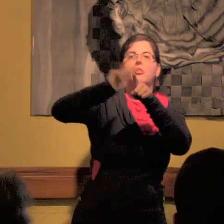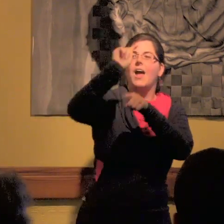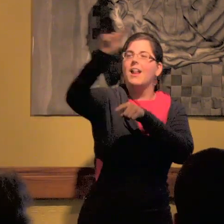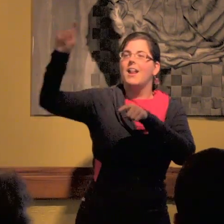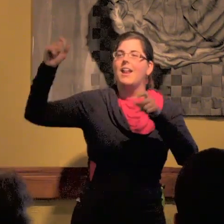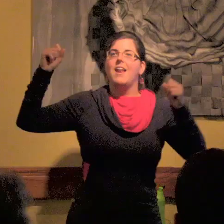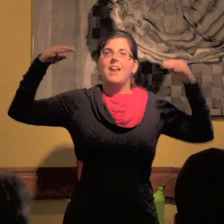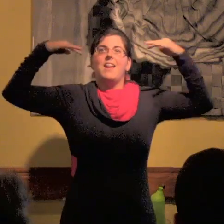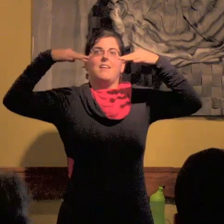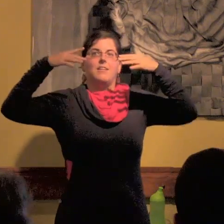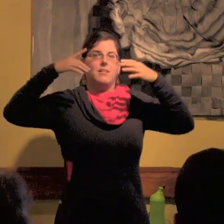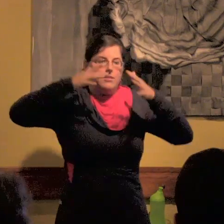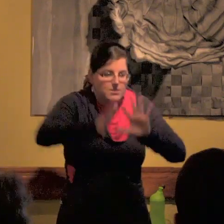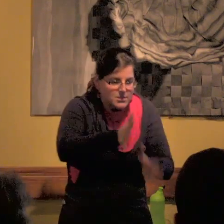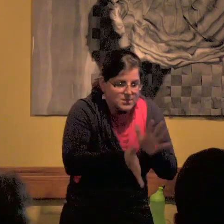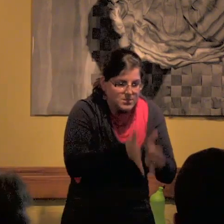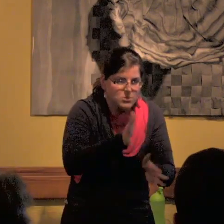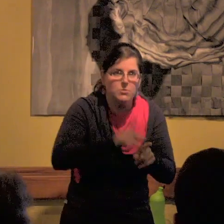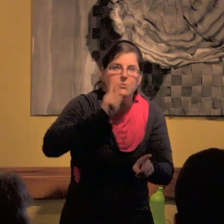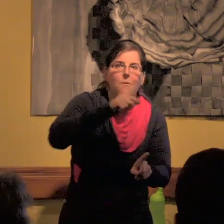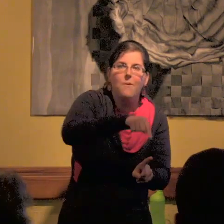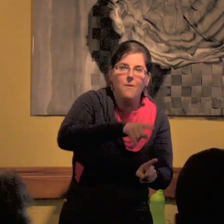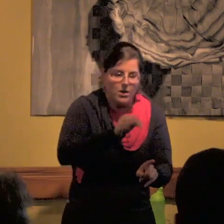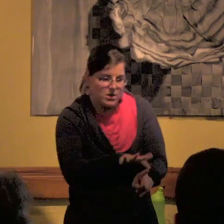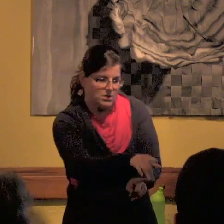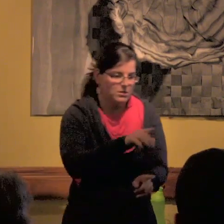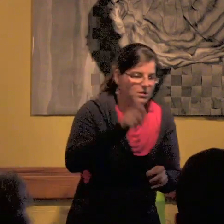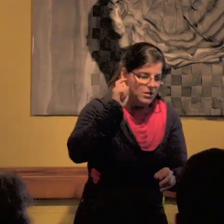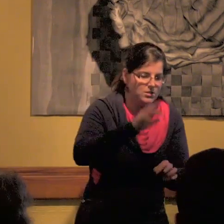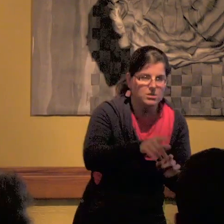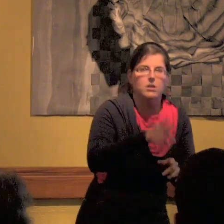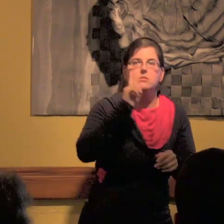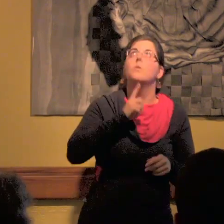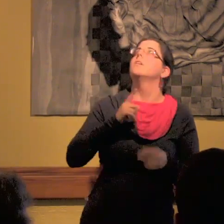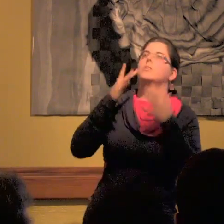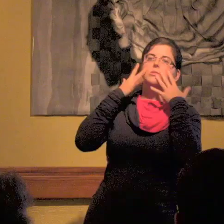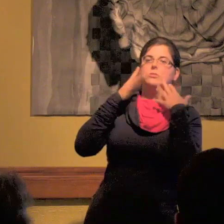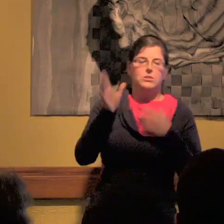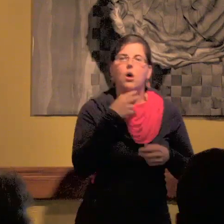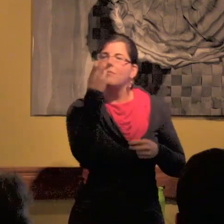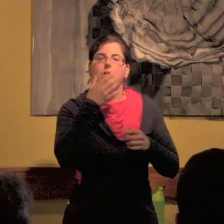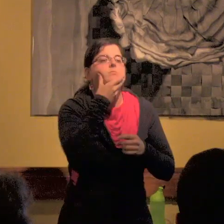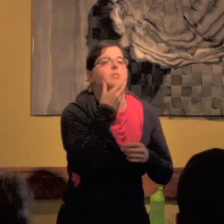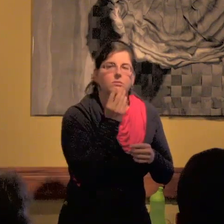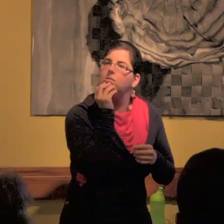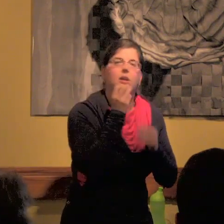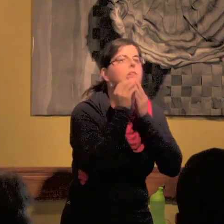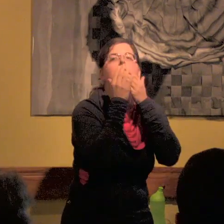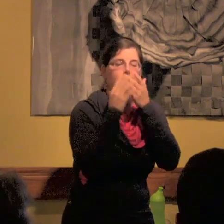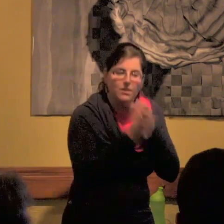Tous les professionnels, médecins, spécialistes qui travaillent en surdité travaillent beaucoup sur la personne sourde, à la